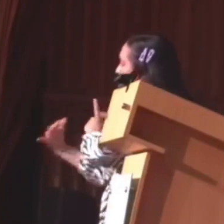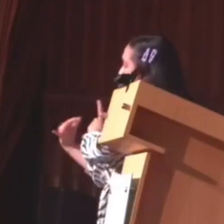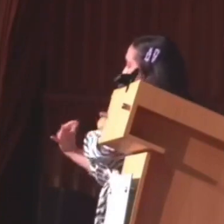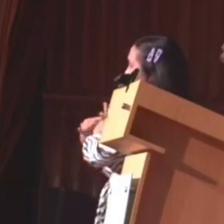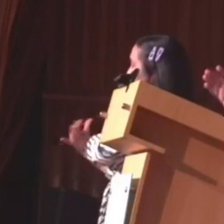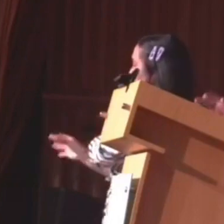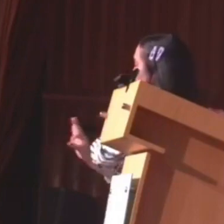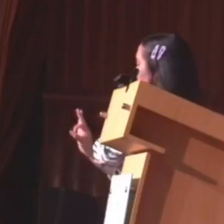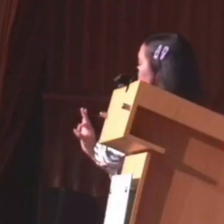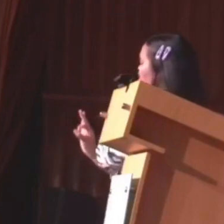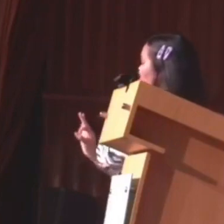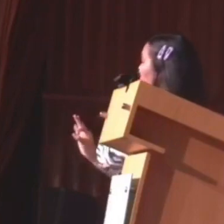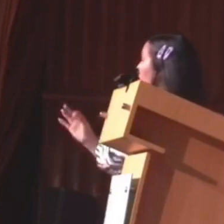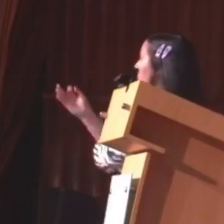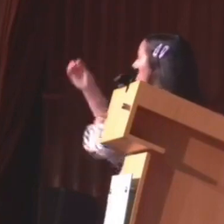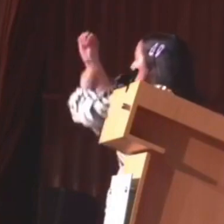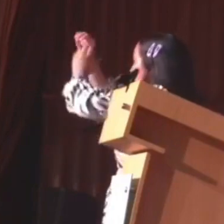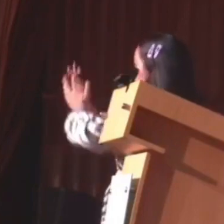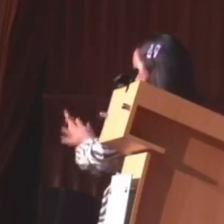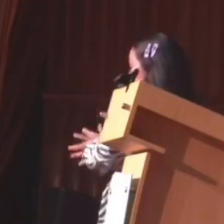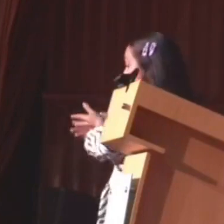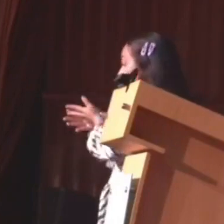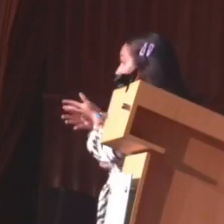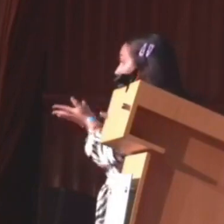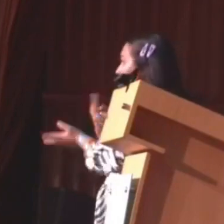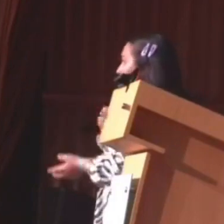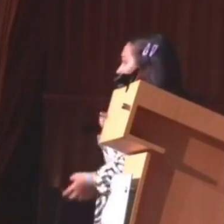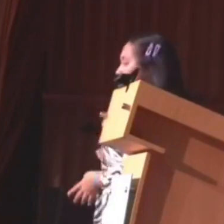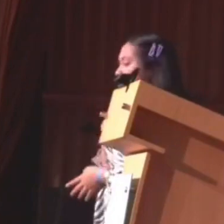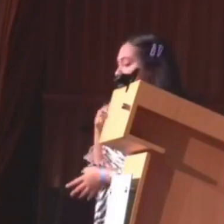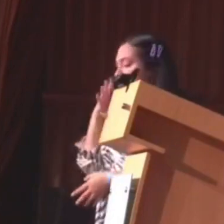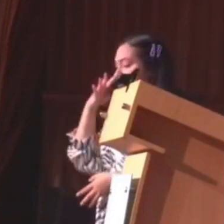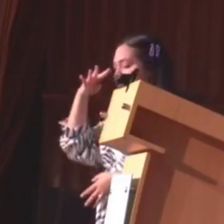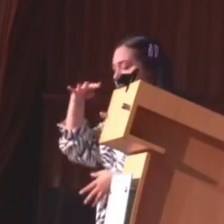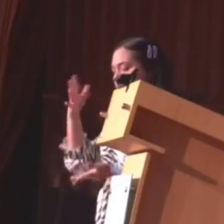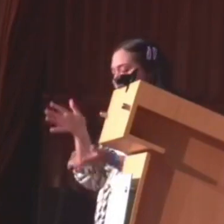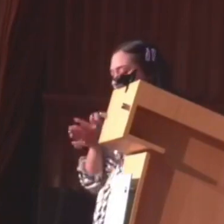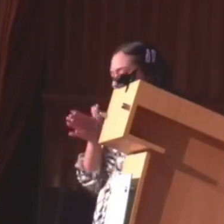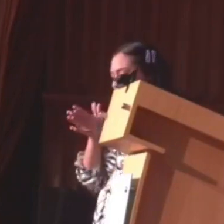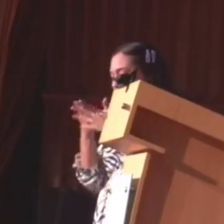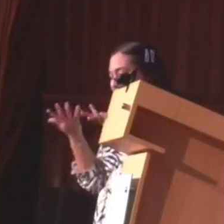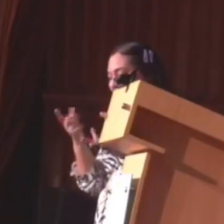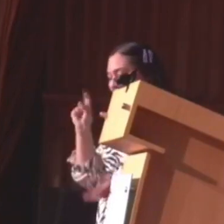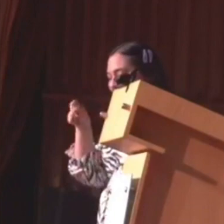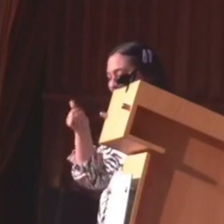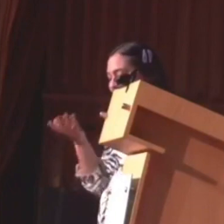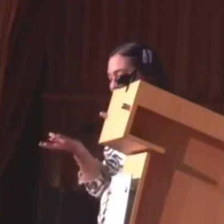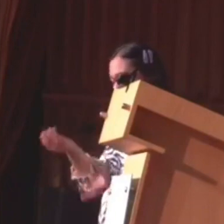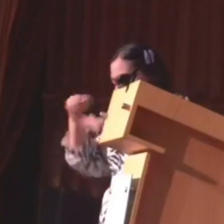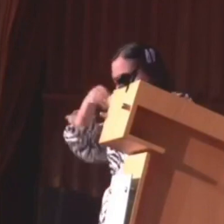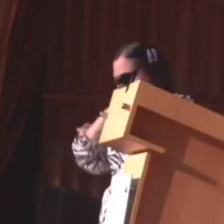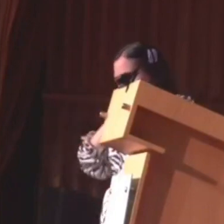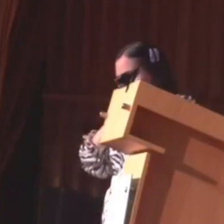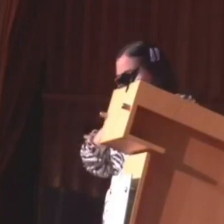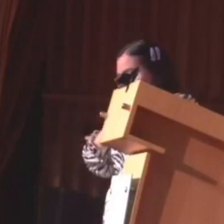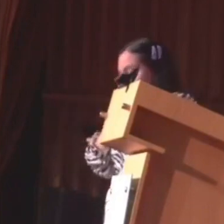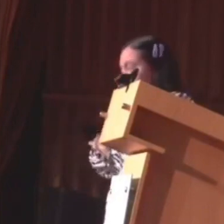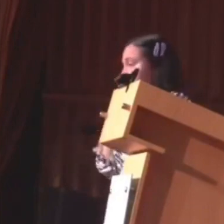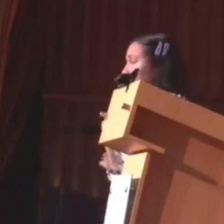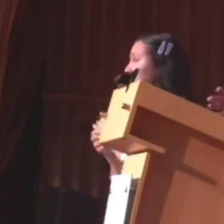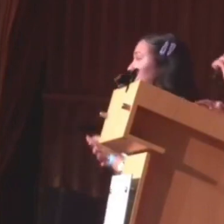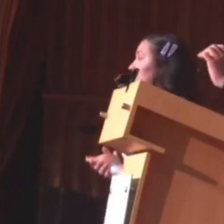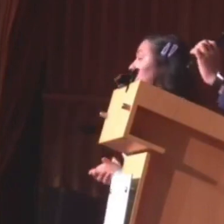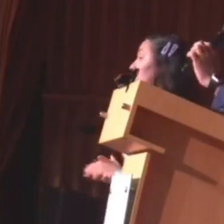anhela con celosía, dice Santiago 4:5. Y es ahí cuando establecemos de que Dios, a